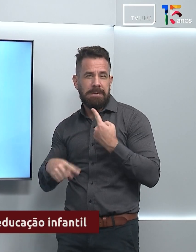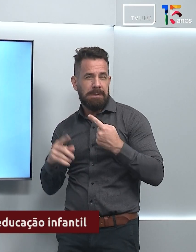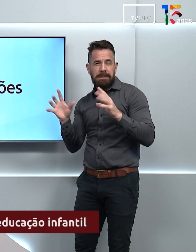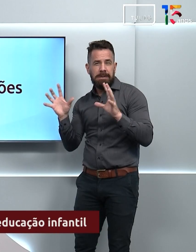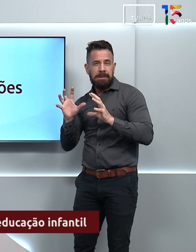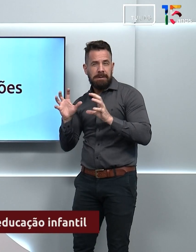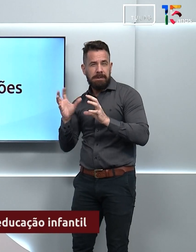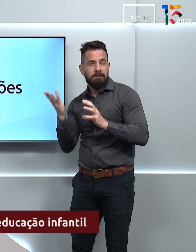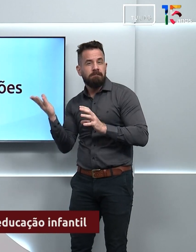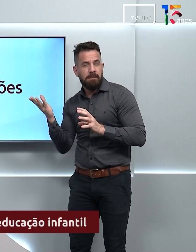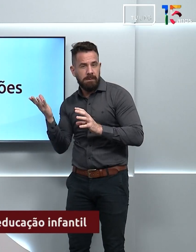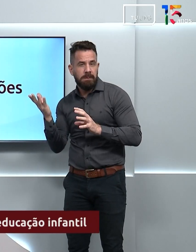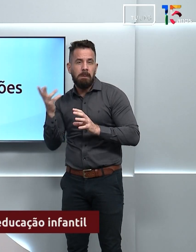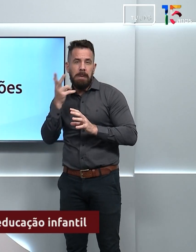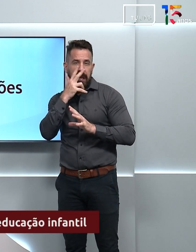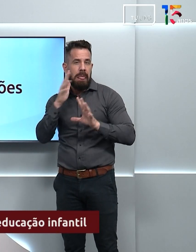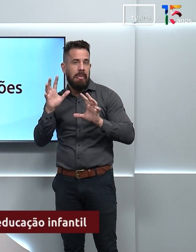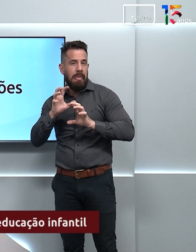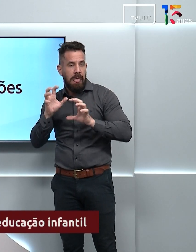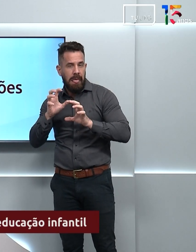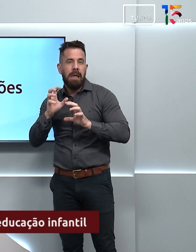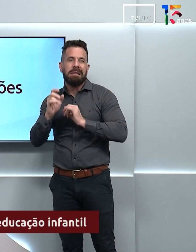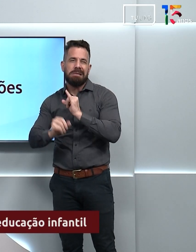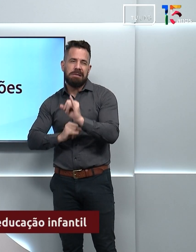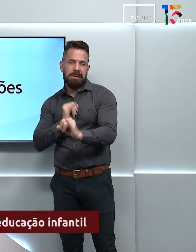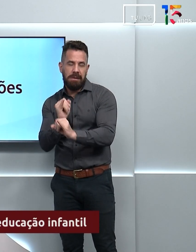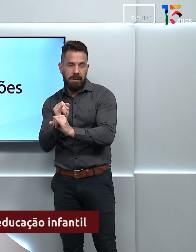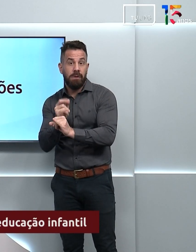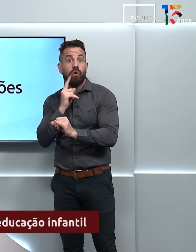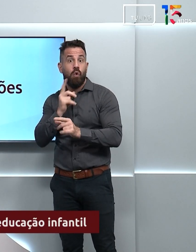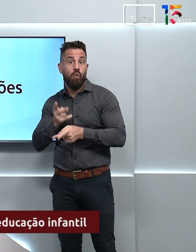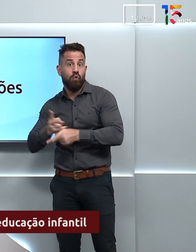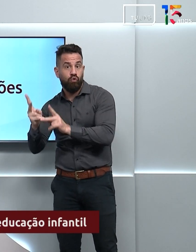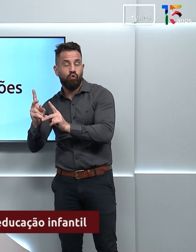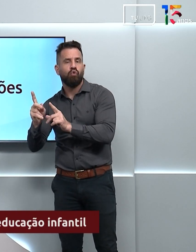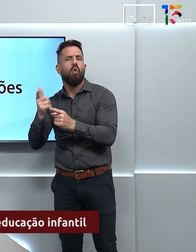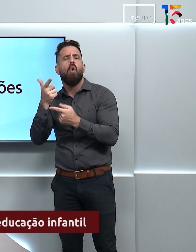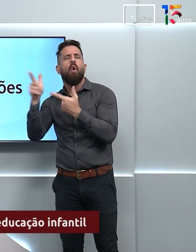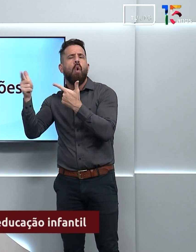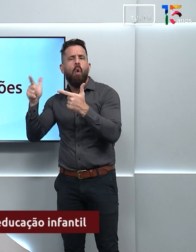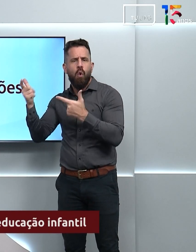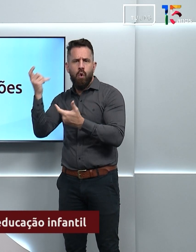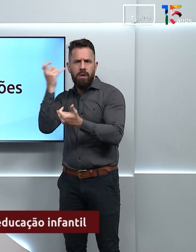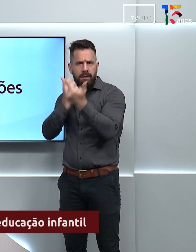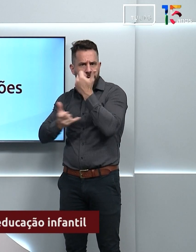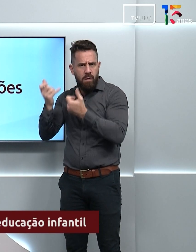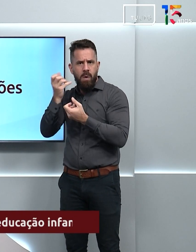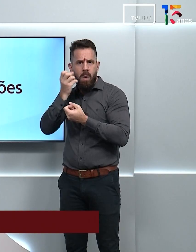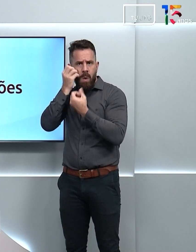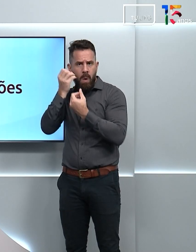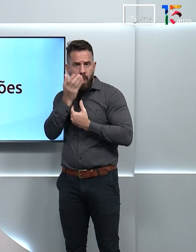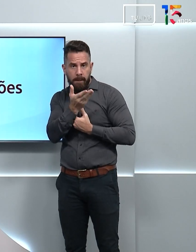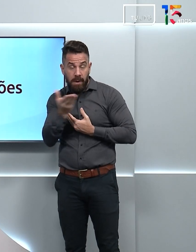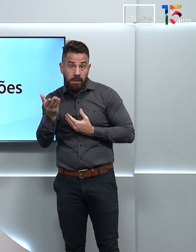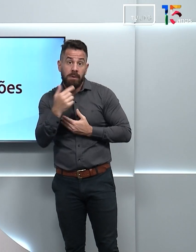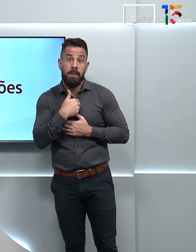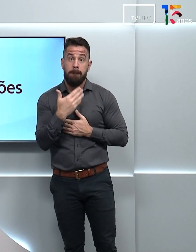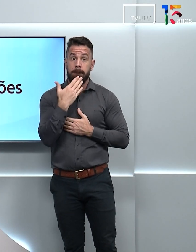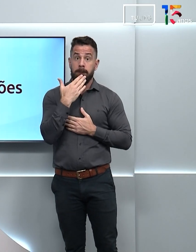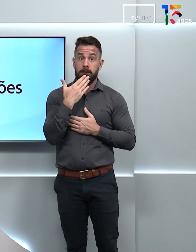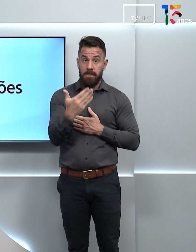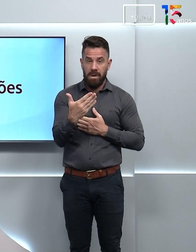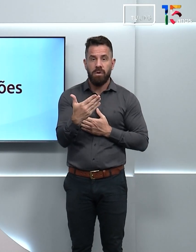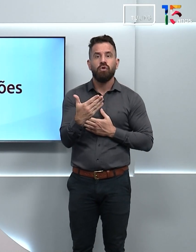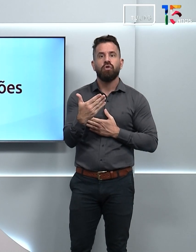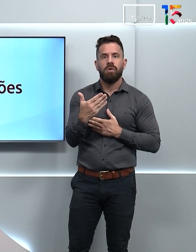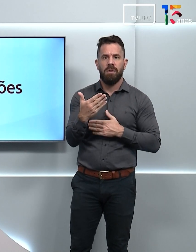Bom, a gente teve um probleminha técnico aqui com a Janaína, então deixa eu seguir com algumas outras informações. Vou pedir, se possível, para a gente voltar